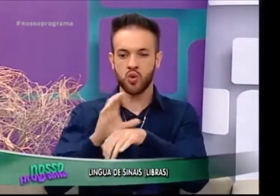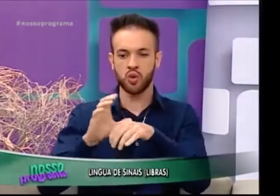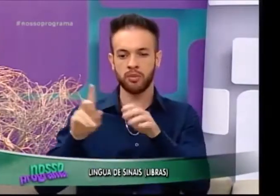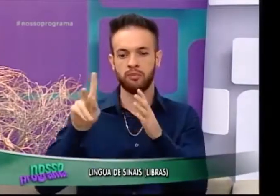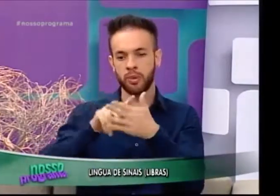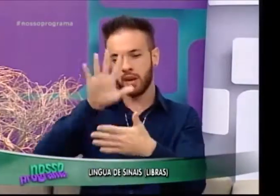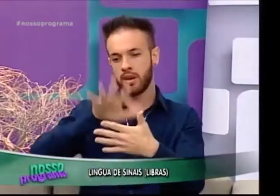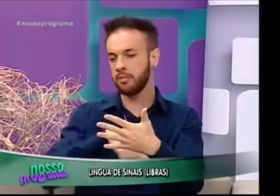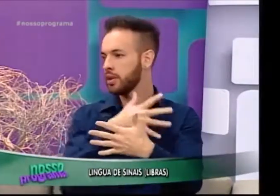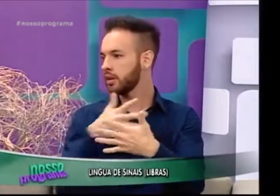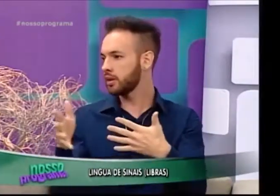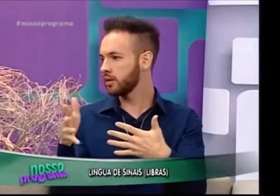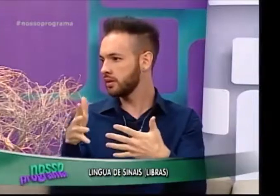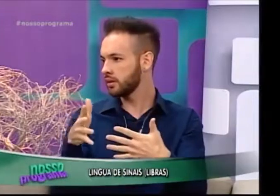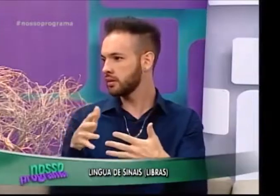no próprio futuro do surdo.